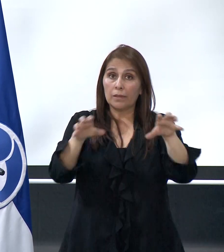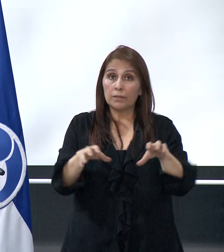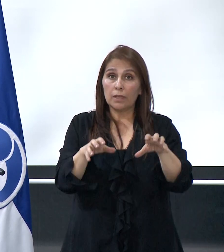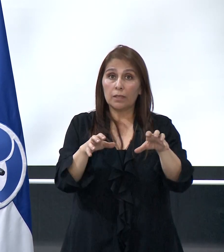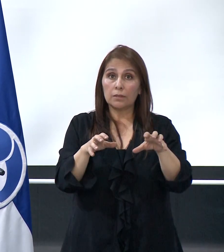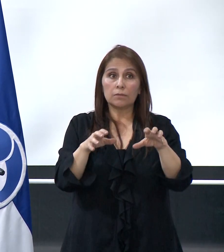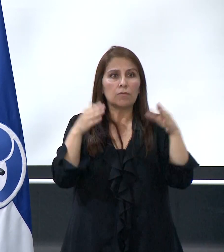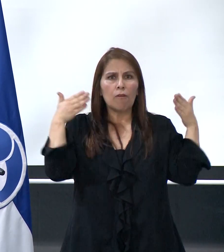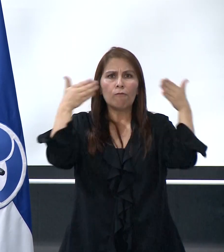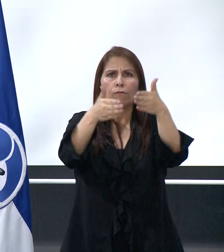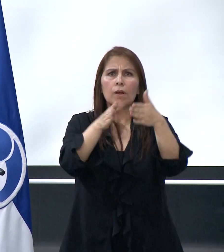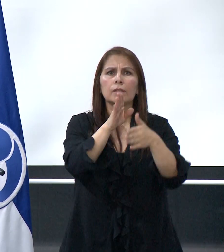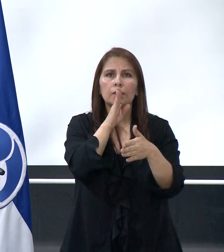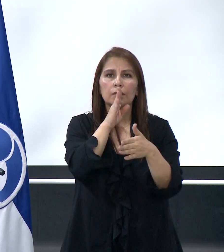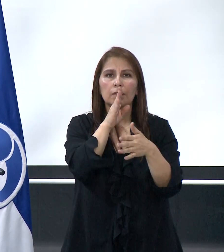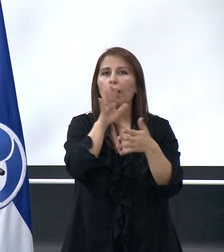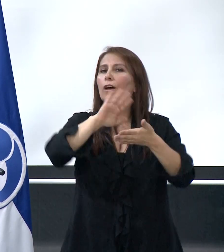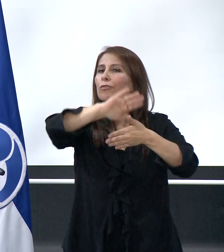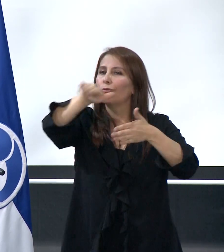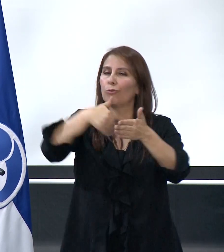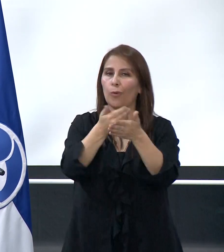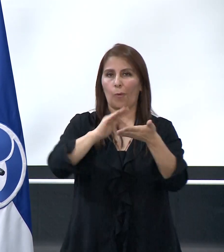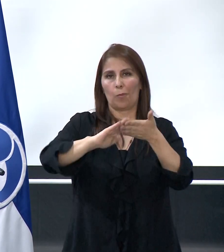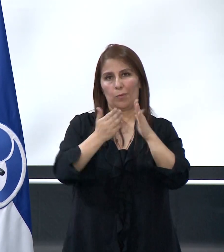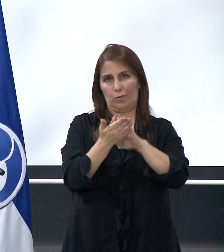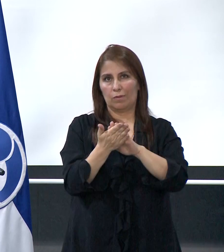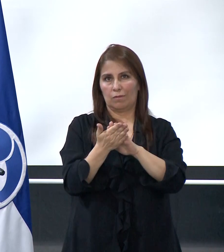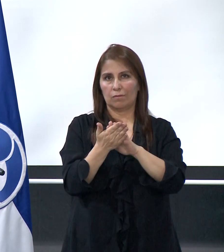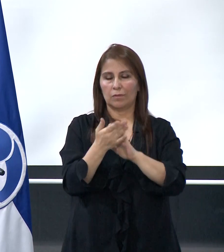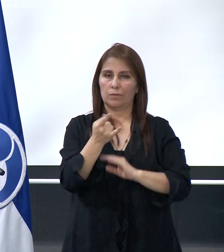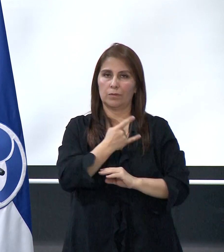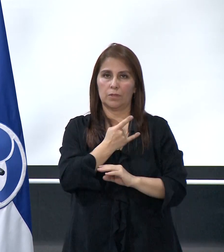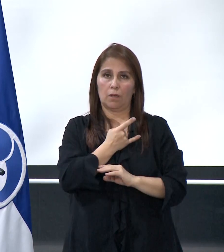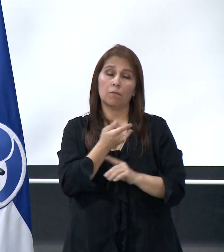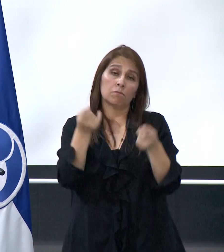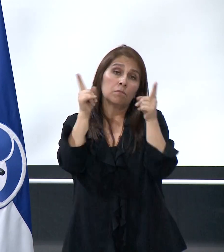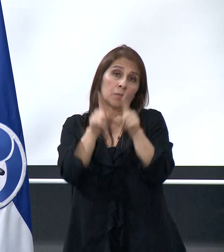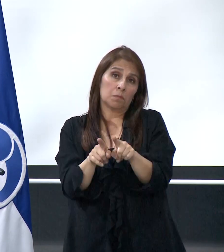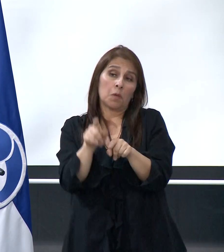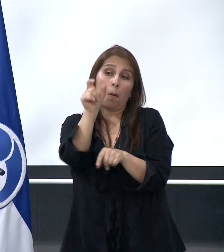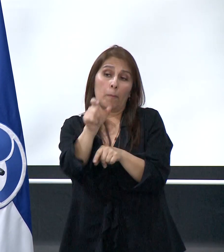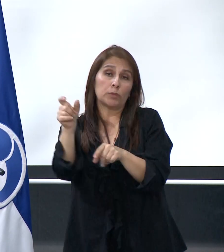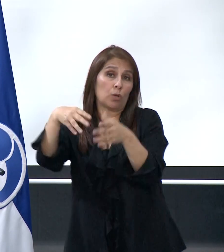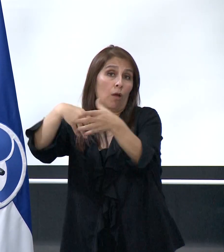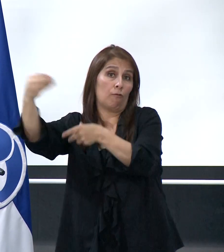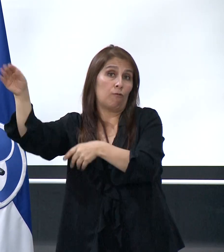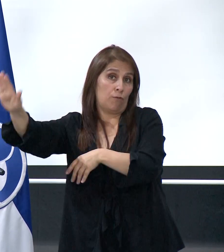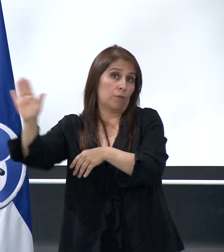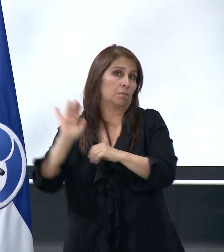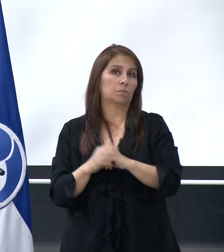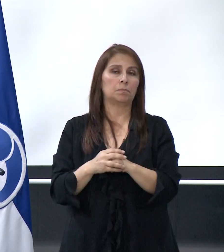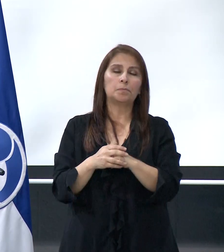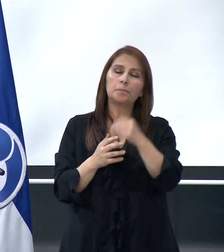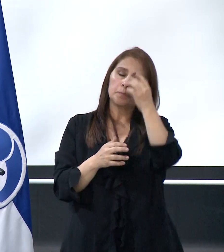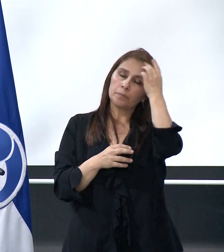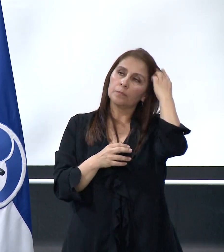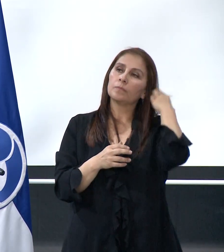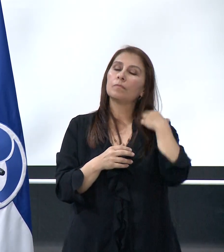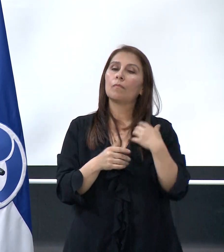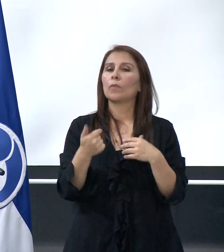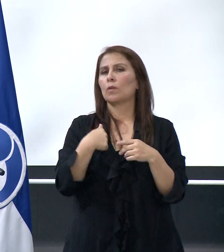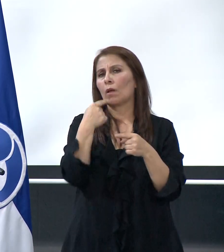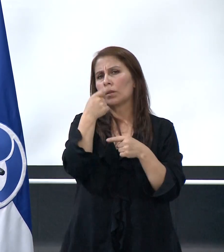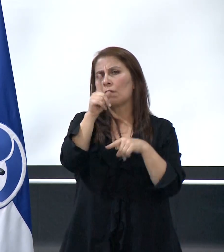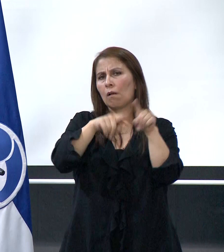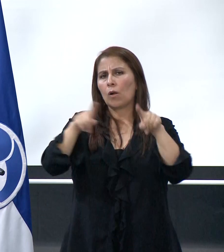comunidad universitaria en su conjunto y también en algunos casos están dirigidas a personas externas a la universidad voy a mencionar